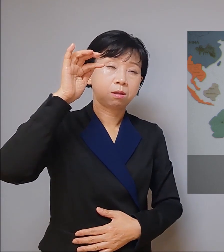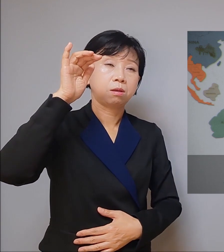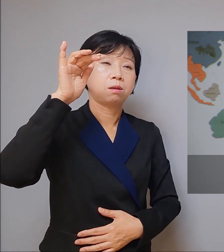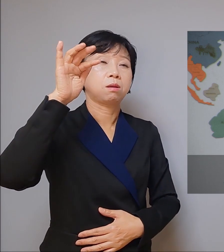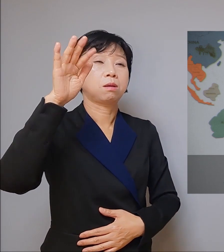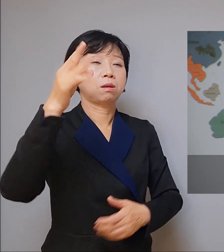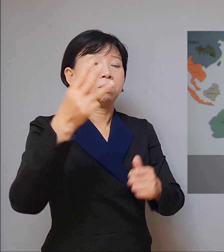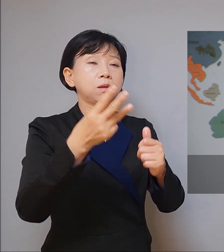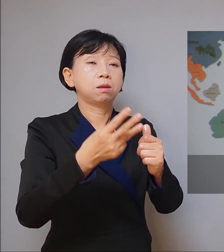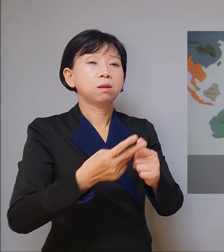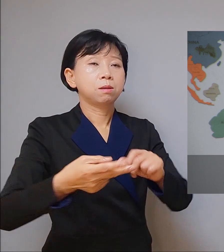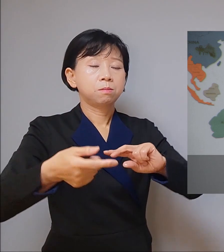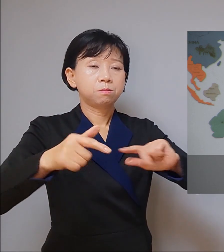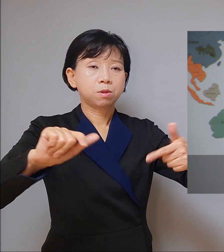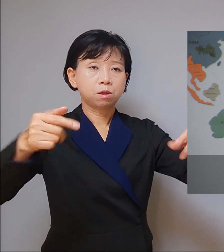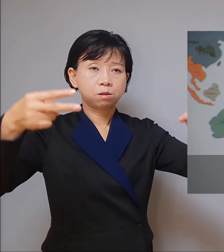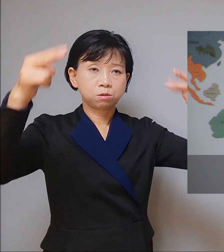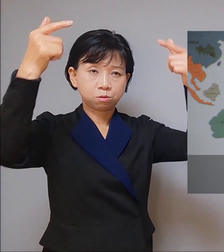흠모하노라.